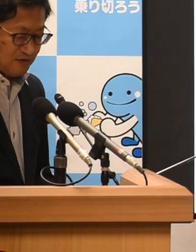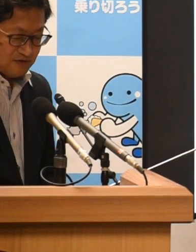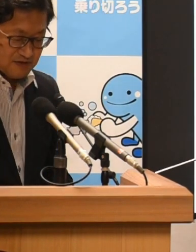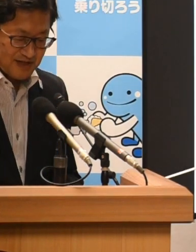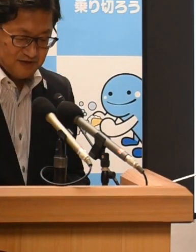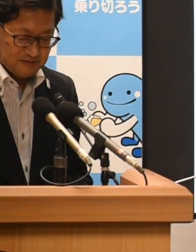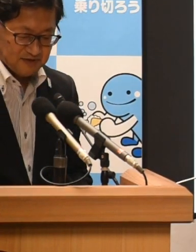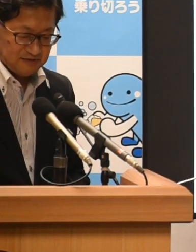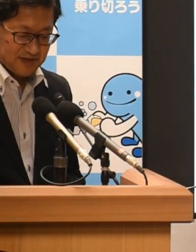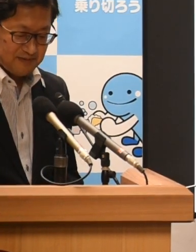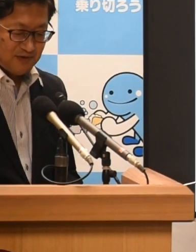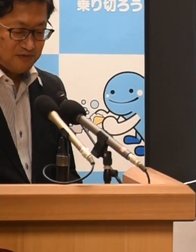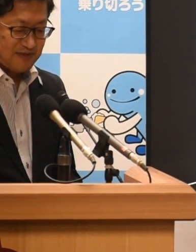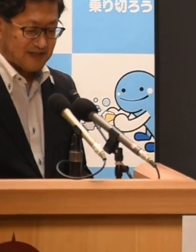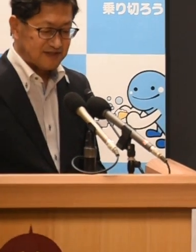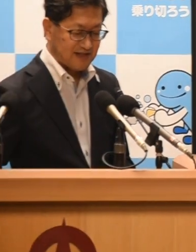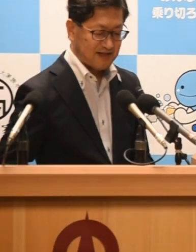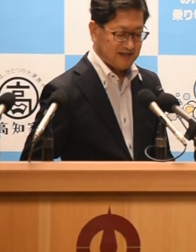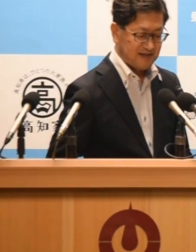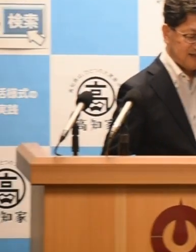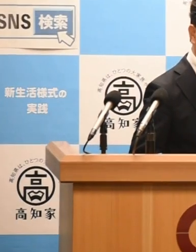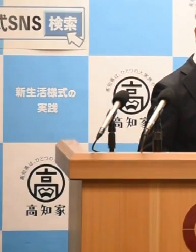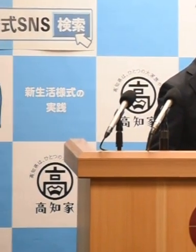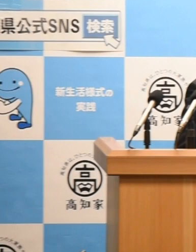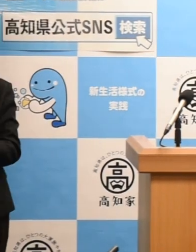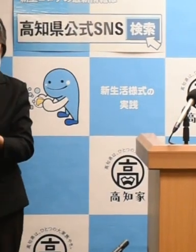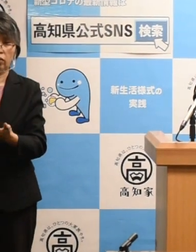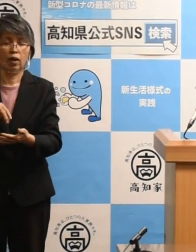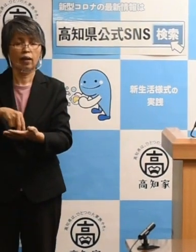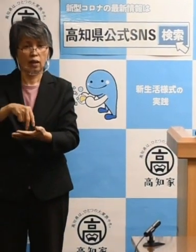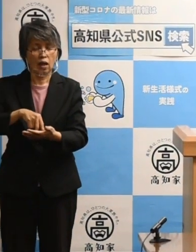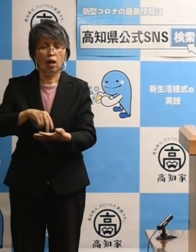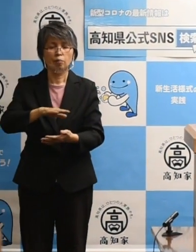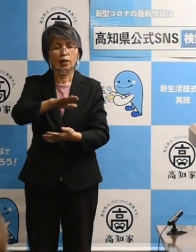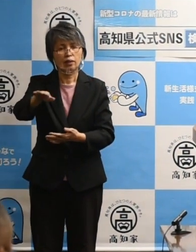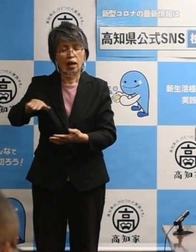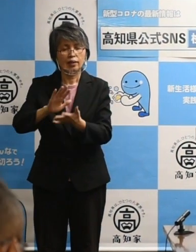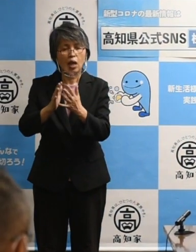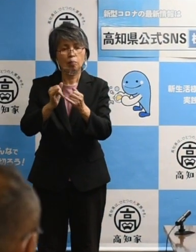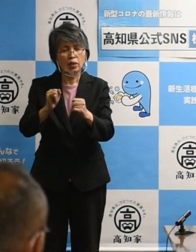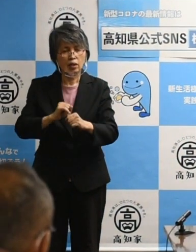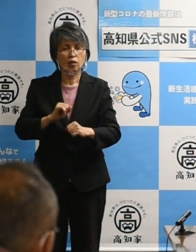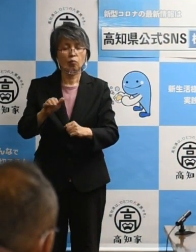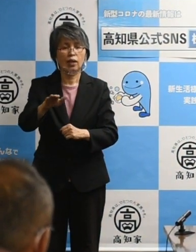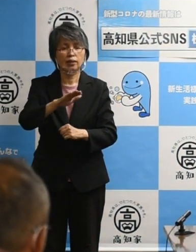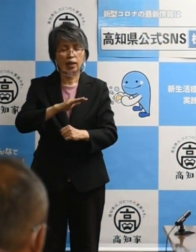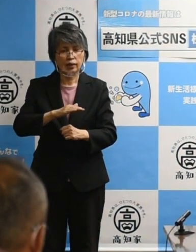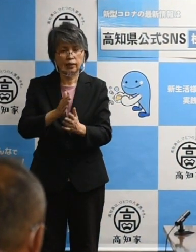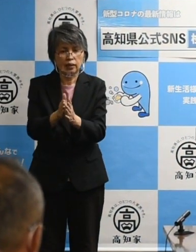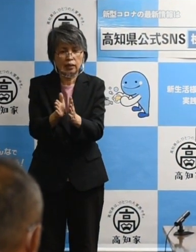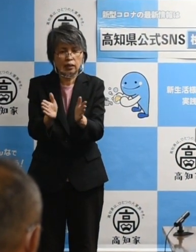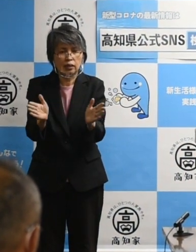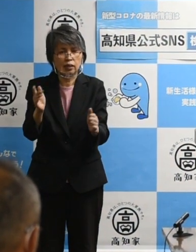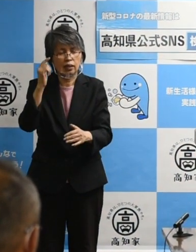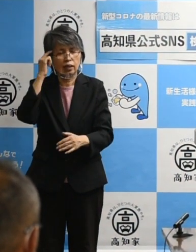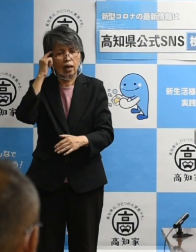で、今後の対応を受け止めも含めてですね、県民の皆さんに、少し多角的に、